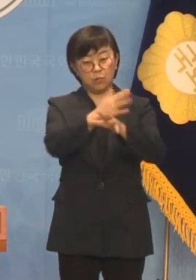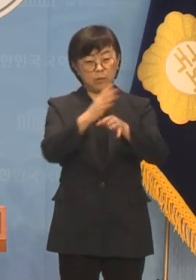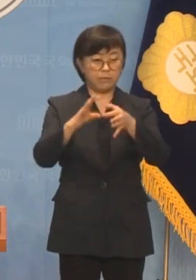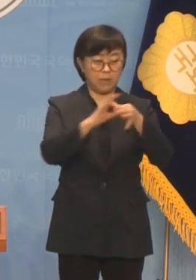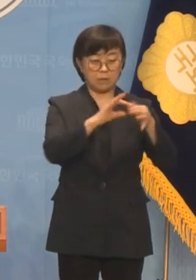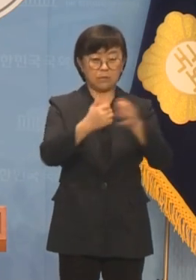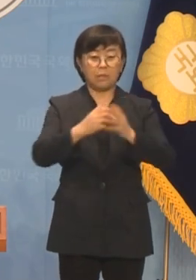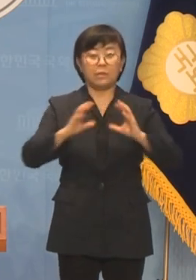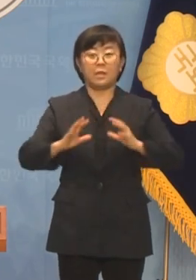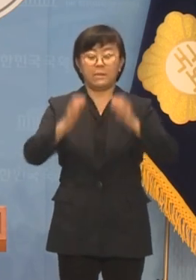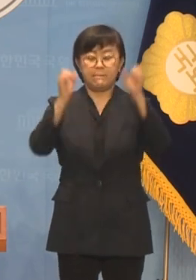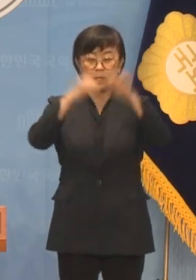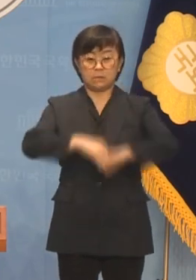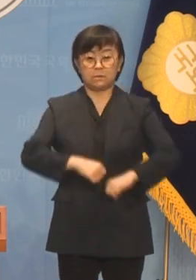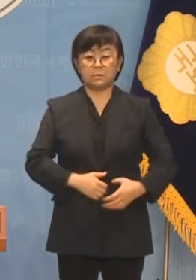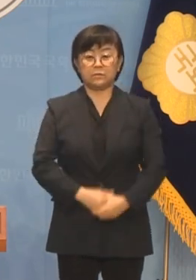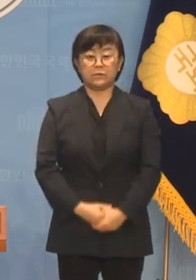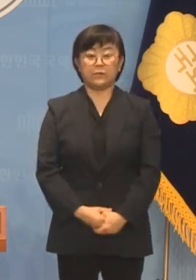나라 망신입니다.